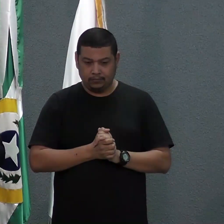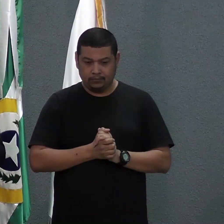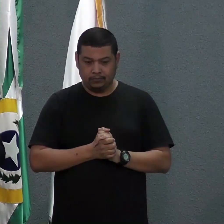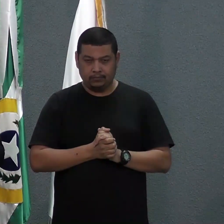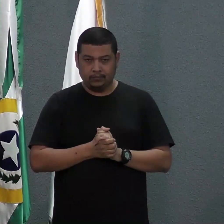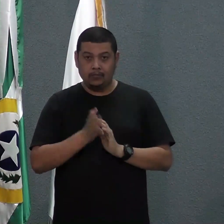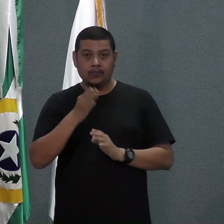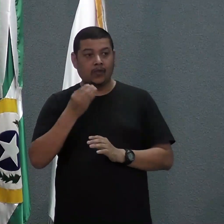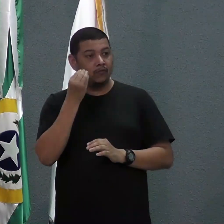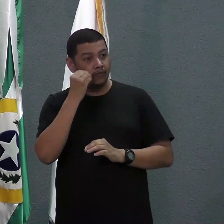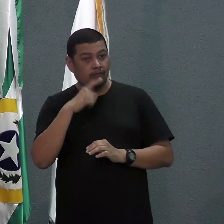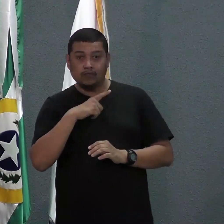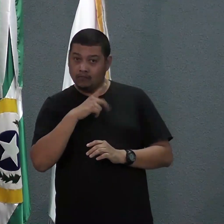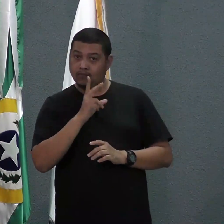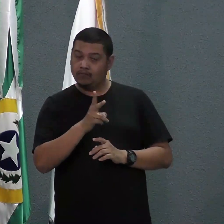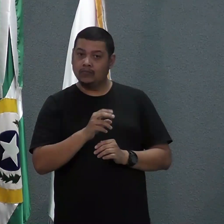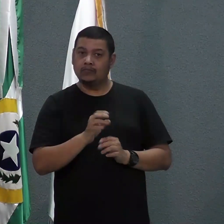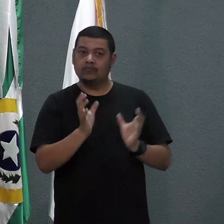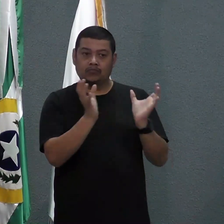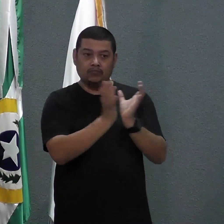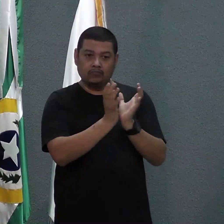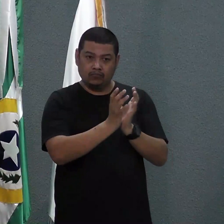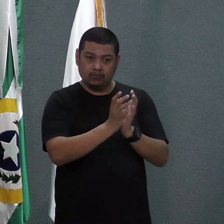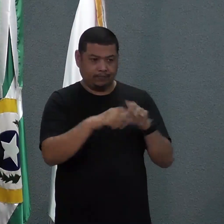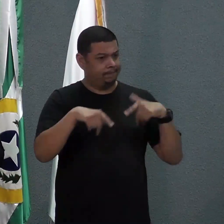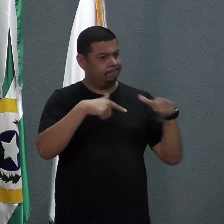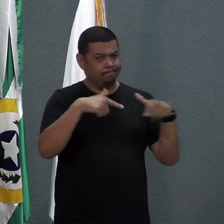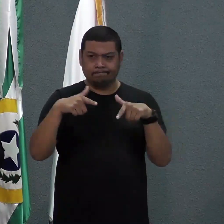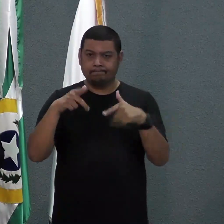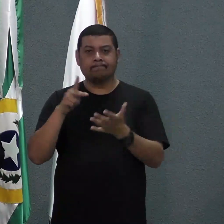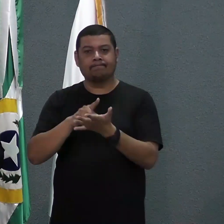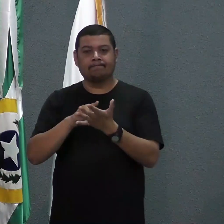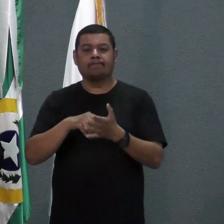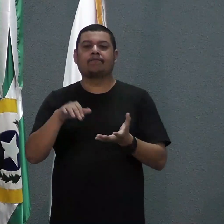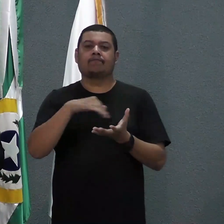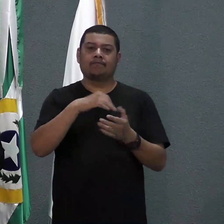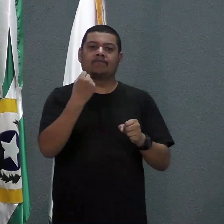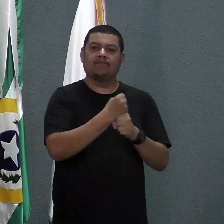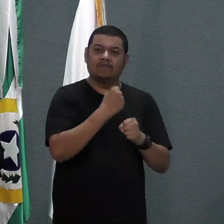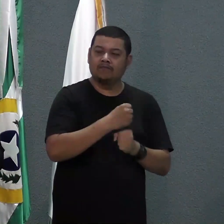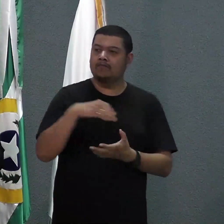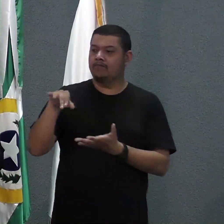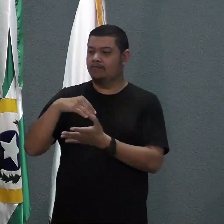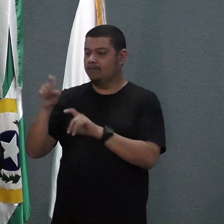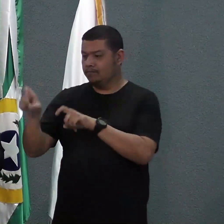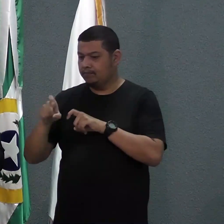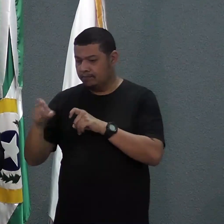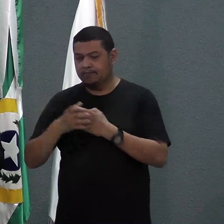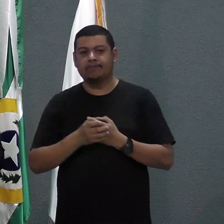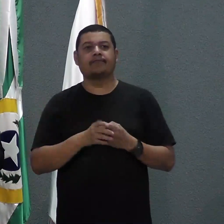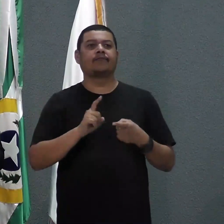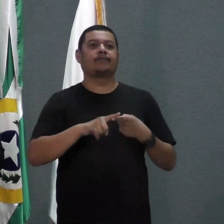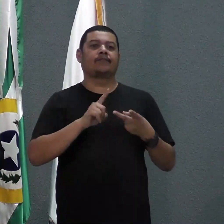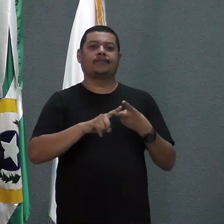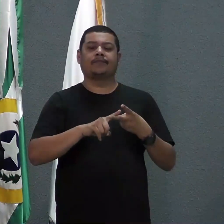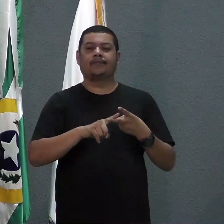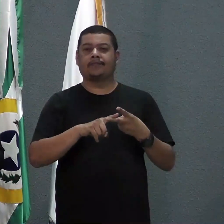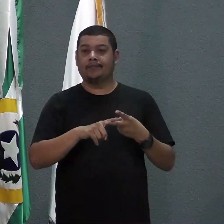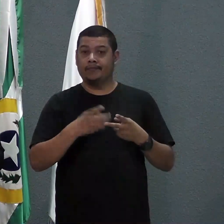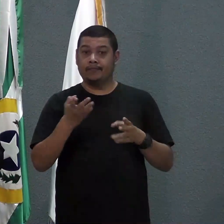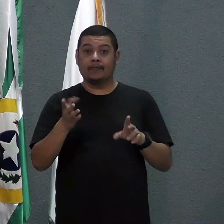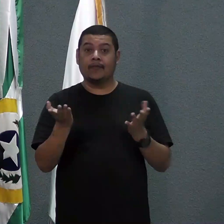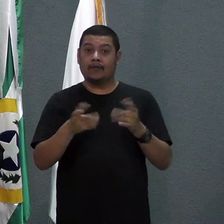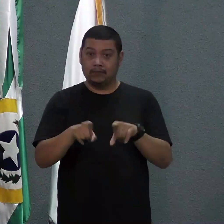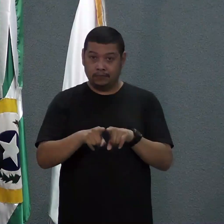eu venho acompanhando, está sendo uma equipe realmente atuante. Secretaria de Obras, Secretaria de Agricultura, e quero aqui